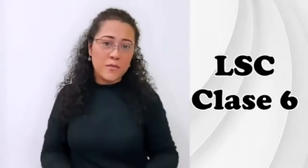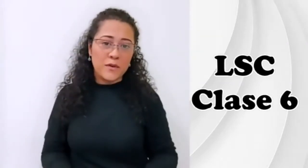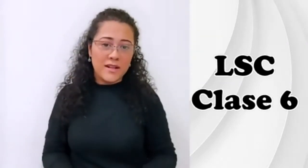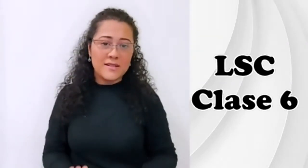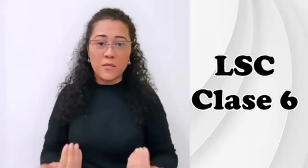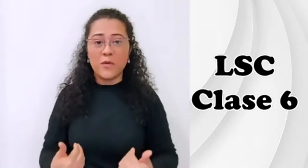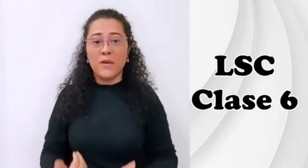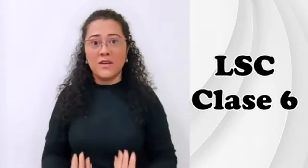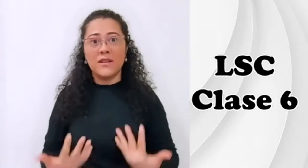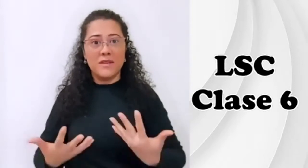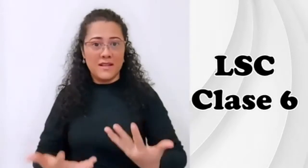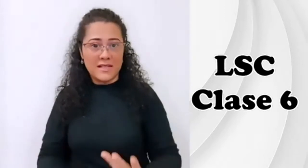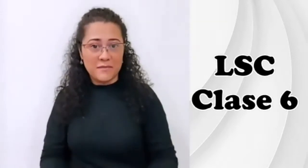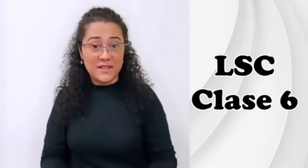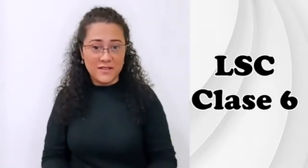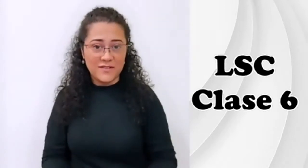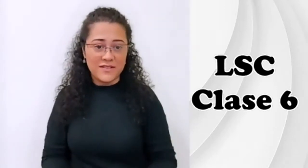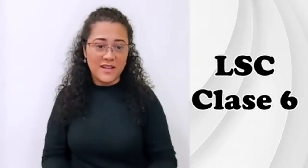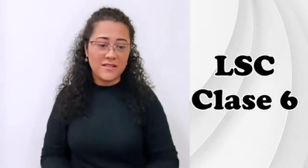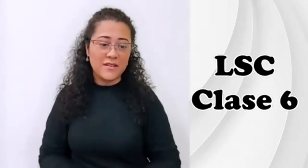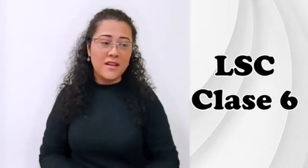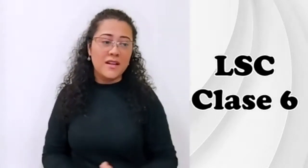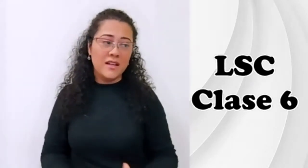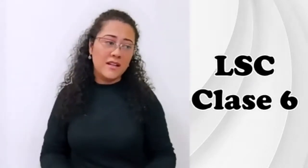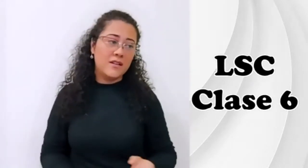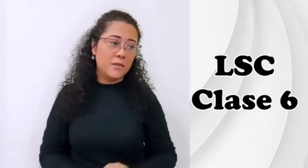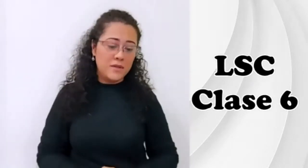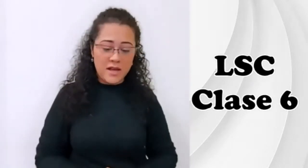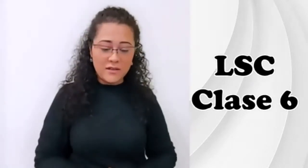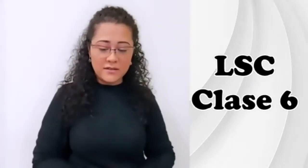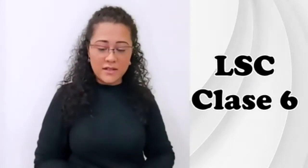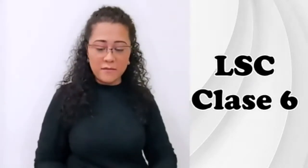pueden hacer por medio también de la expresión, ¿cierto? Y teniendo cuidado también.